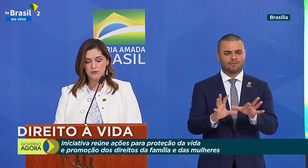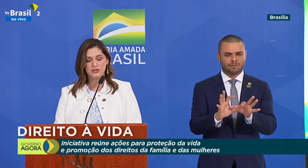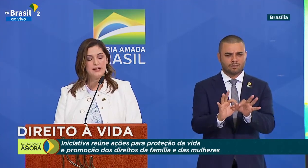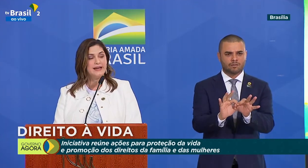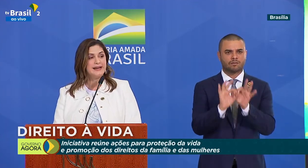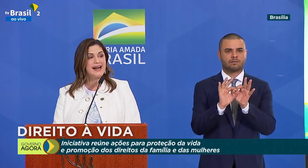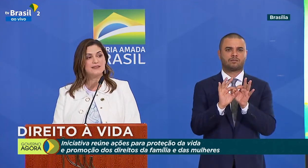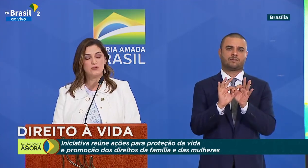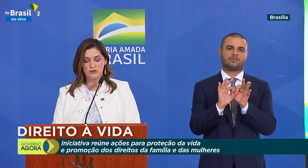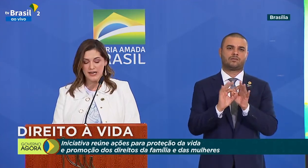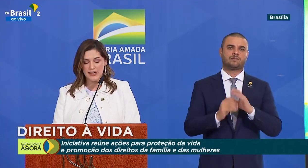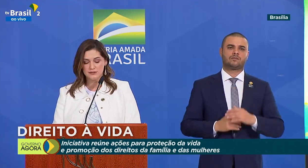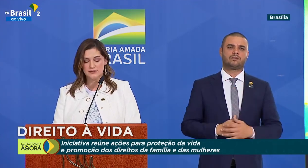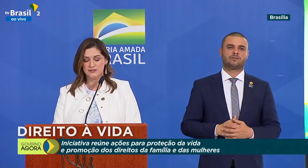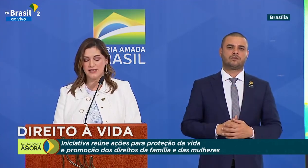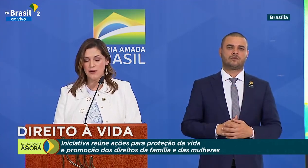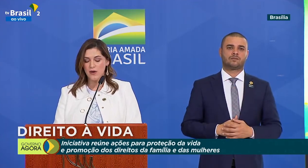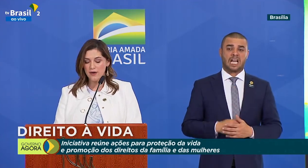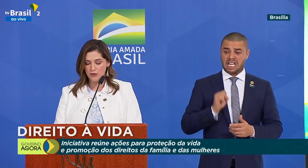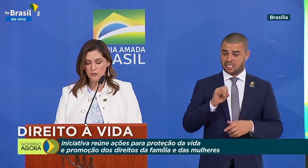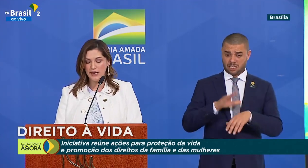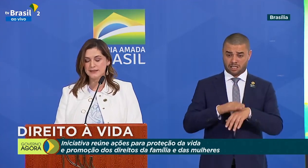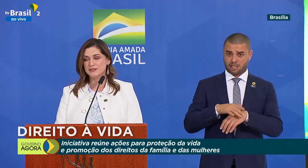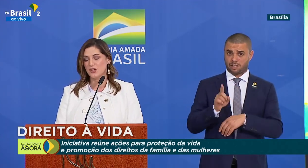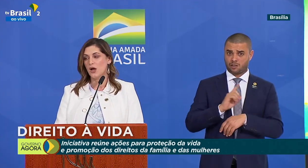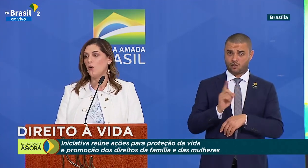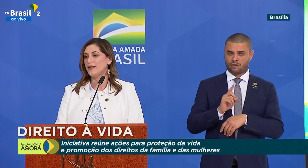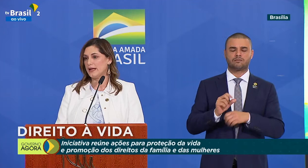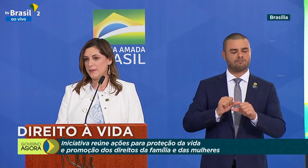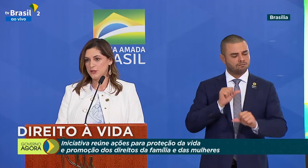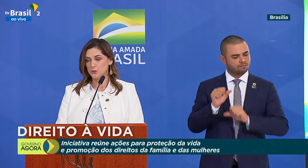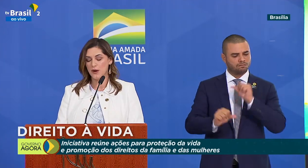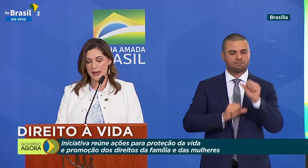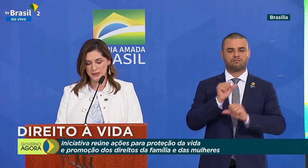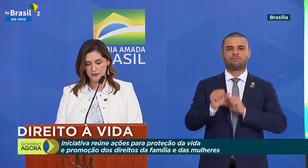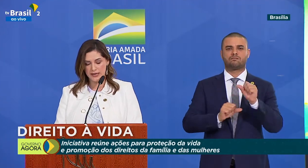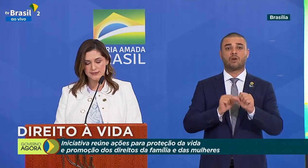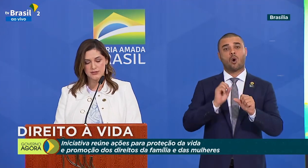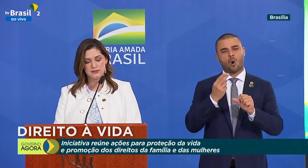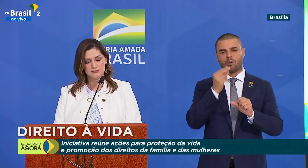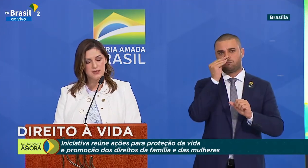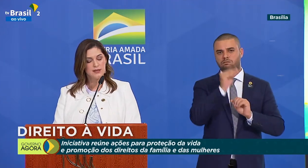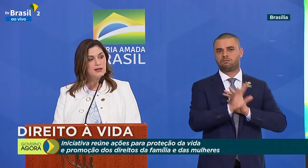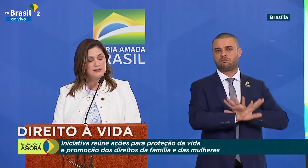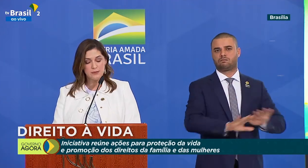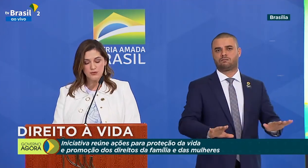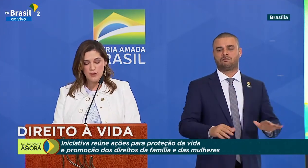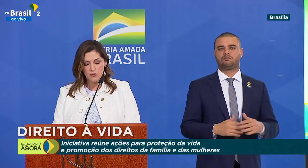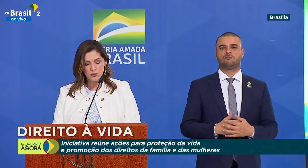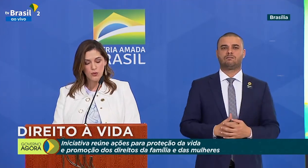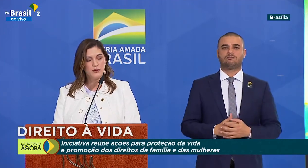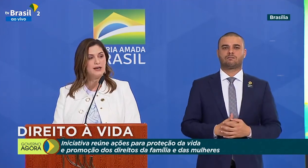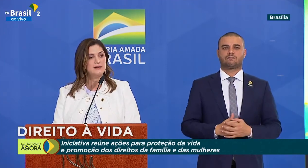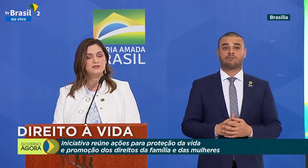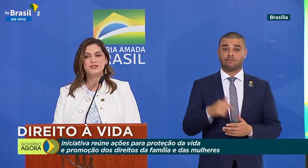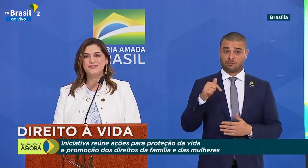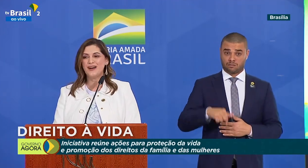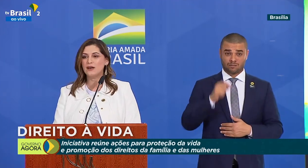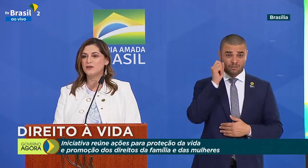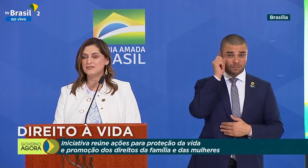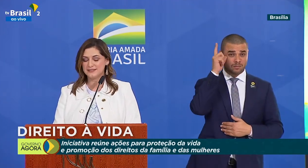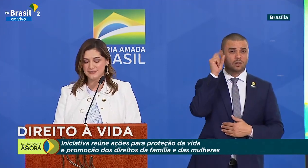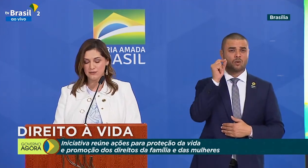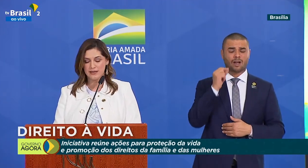de vínculos caso contrário serão reformulados ou até mesmo abandonadas temos uma cultura